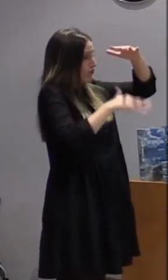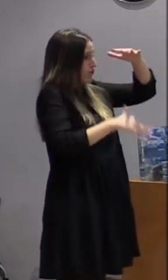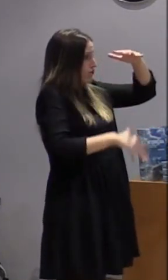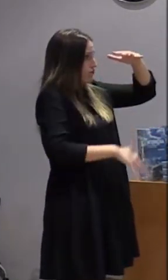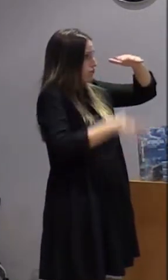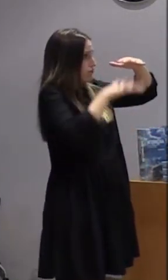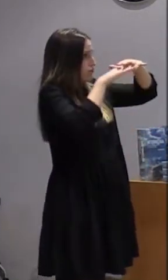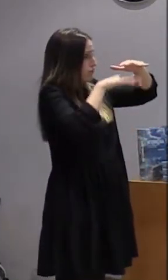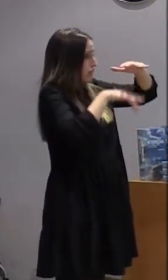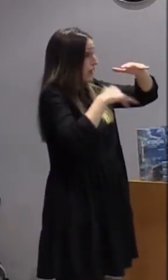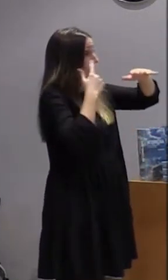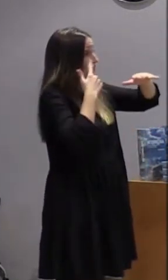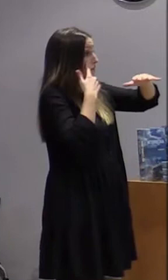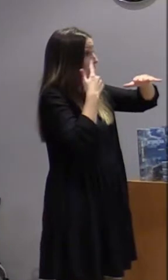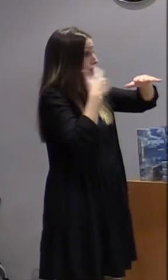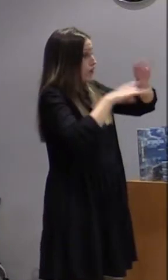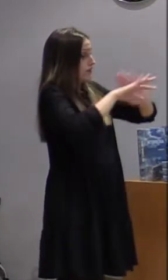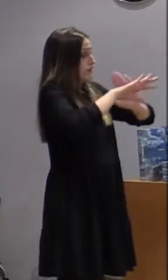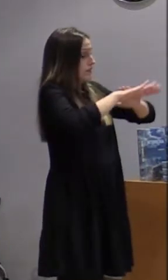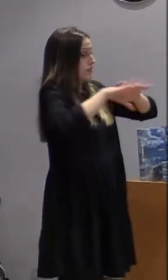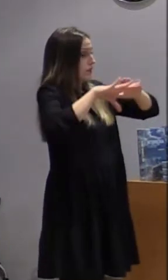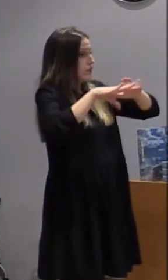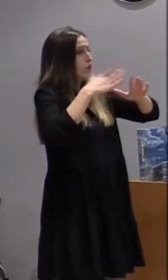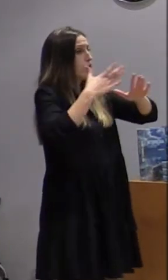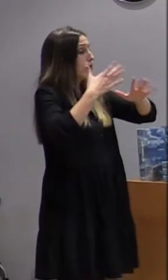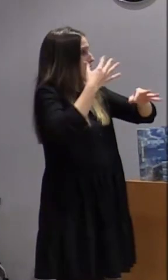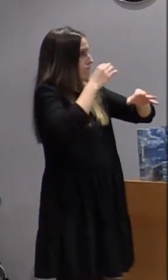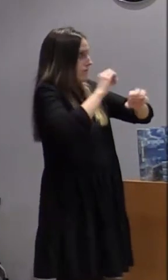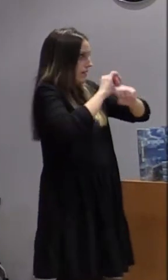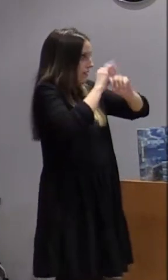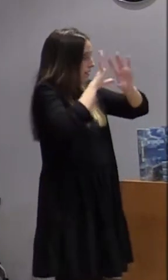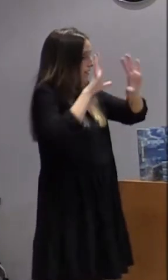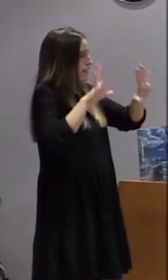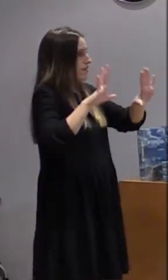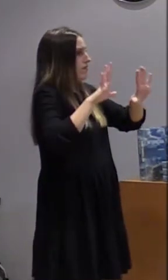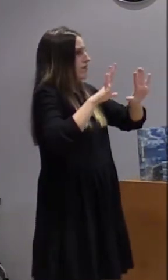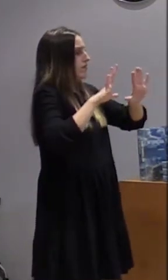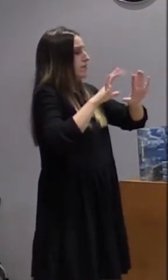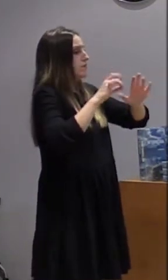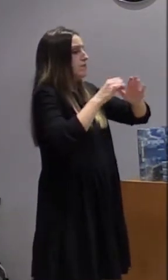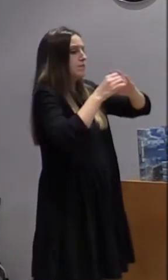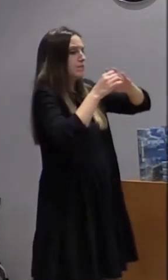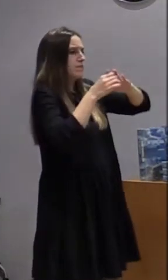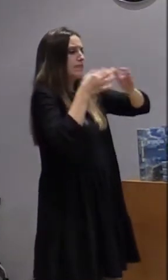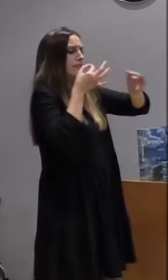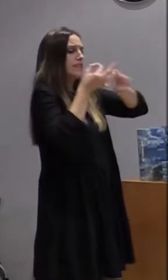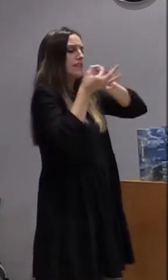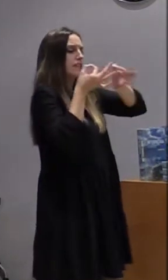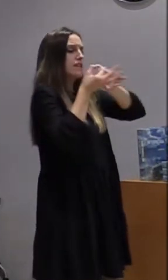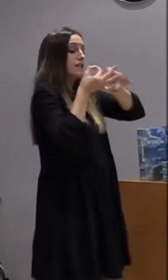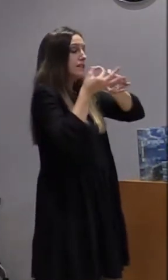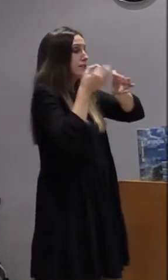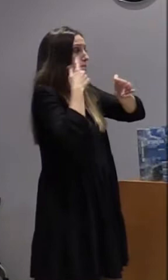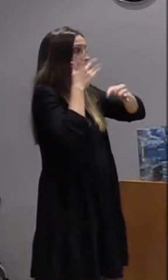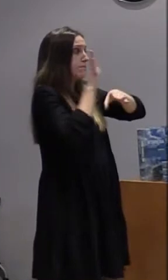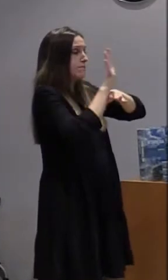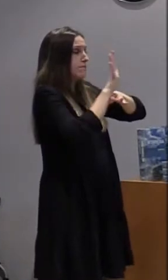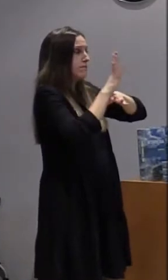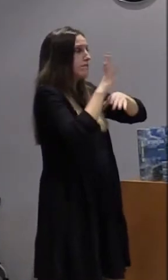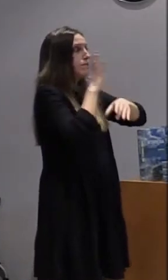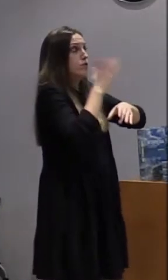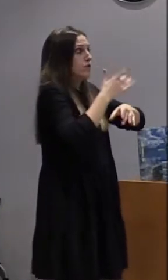izquierda, cómo Patinir, con una nitidez impresionante, capta ese detalle, por lo tanto